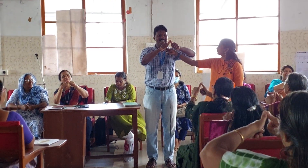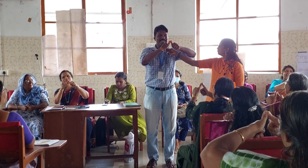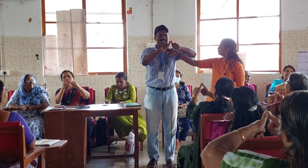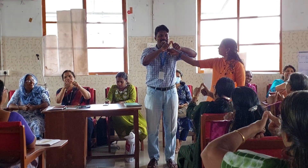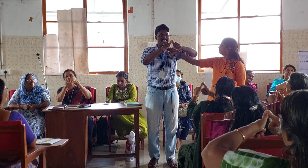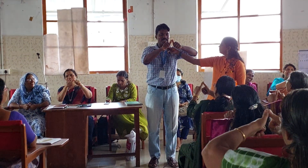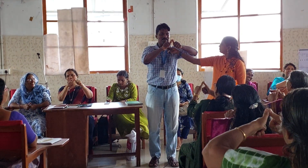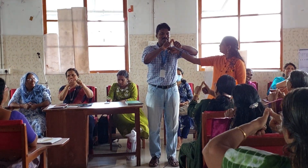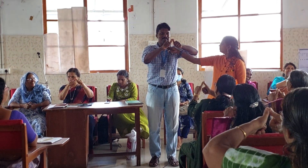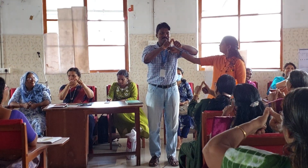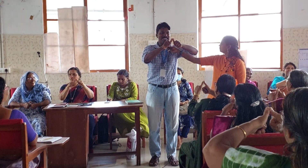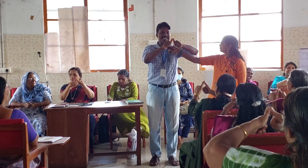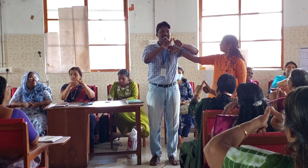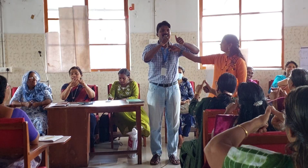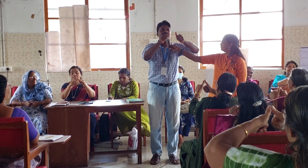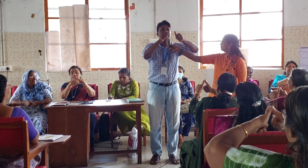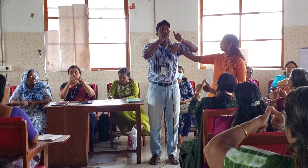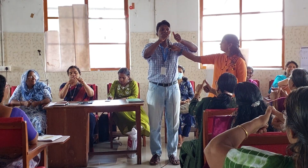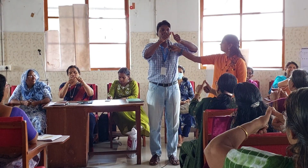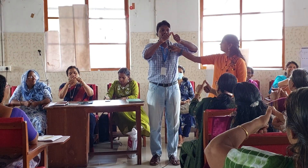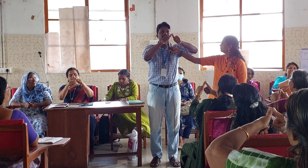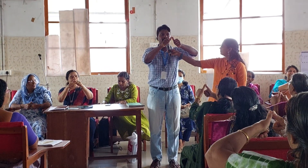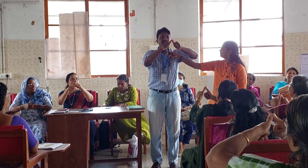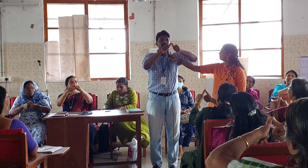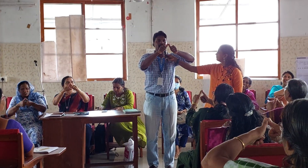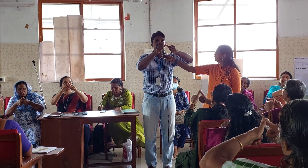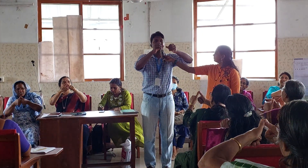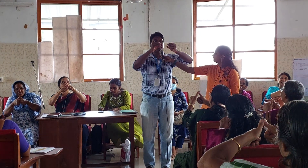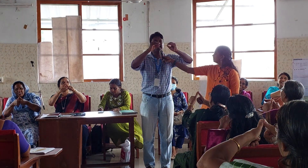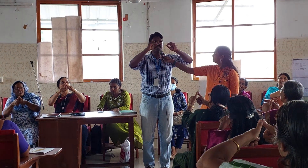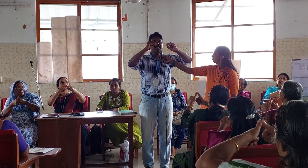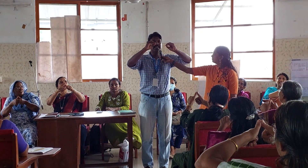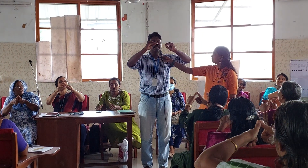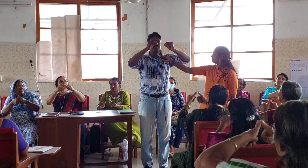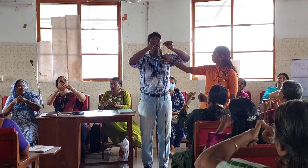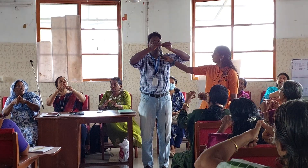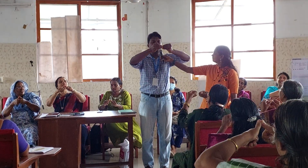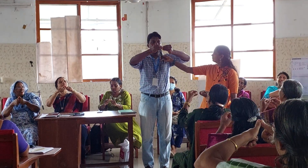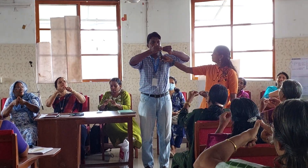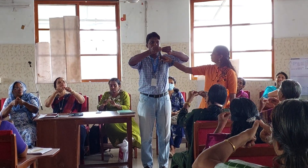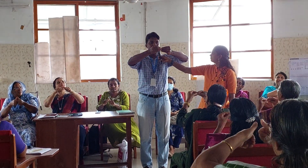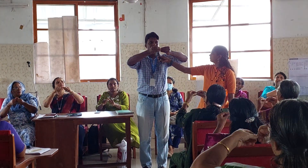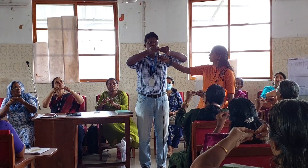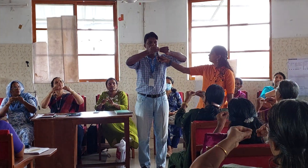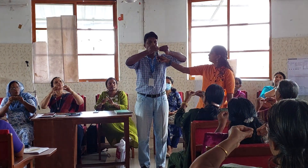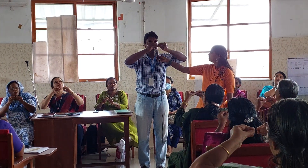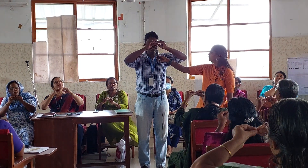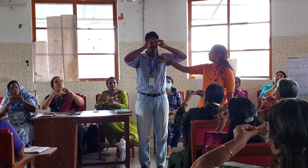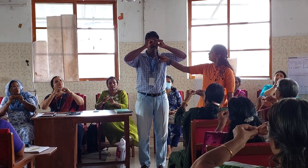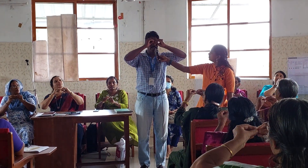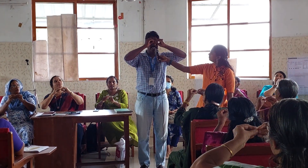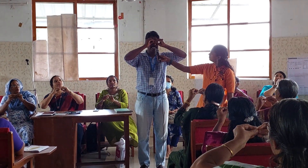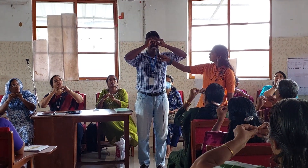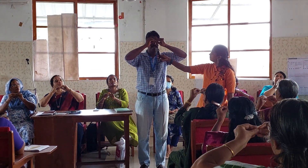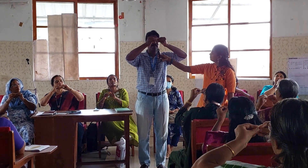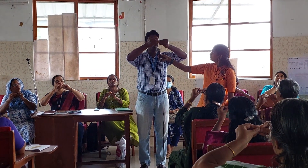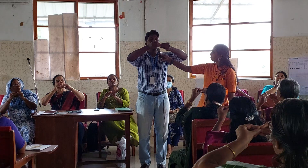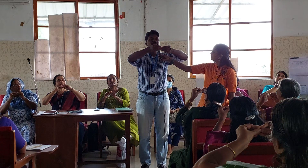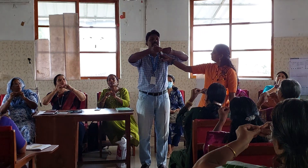നേടിയെടുക്കണം. നല്ല ആഗ്രഹം. ഓക്കെ, ഇതാണ് എ. സെക്കൻഡ് ബി. നമ്മൾ ഇങ്ങനെ വെക്കല്ലോ കൈ, അത് എങ്ങനെ വെച്ചാൽ